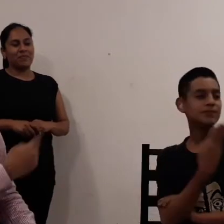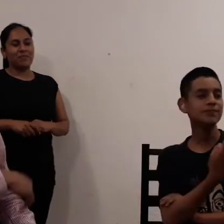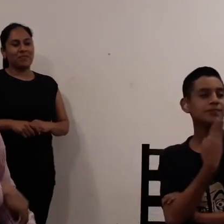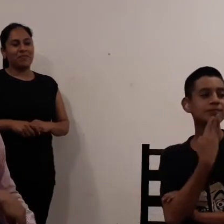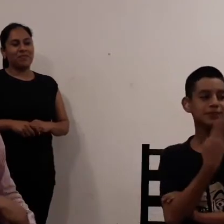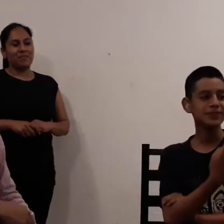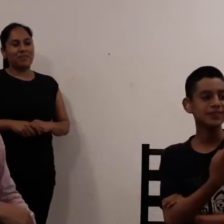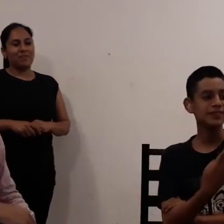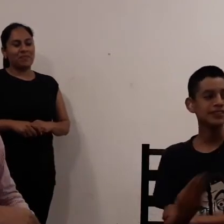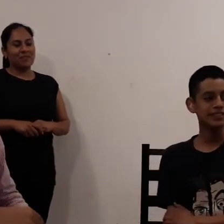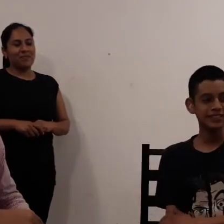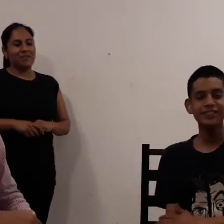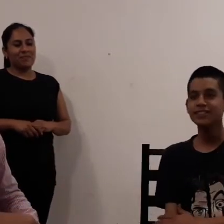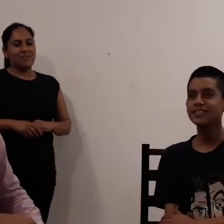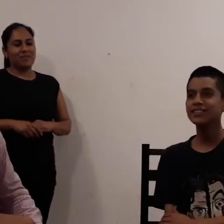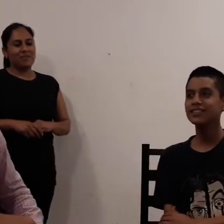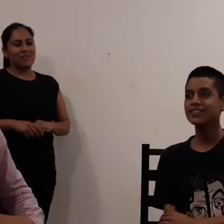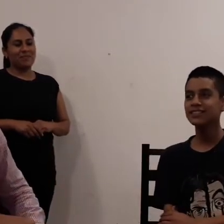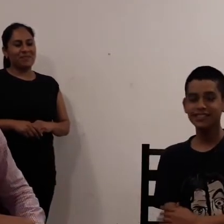Bien, dice que bien. Bien.